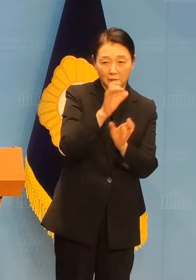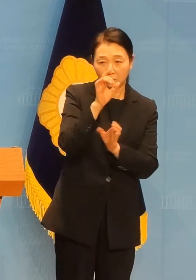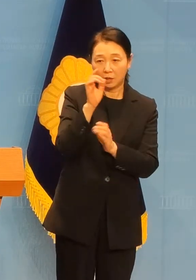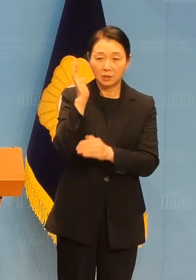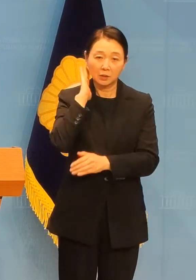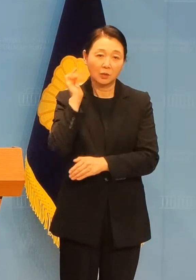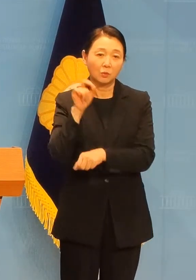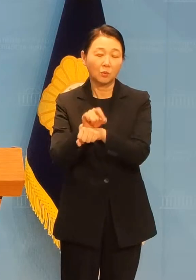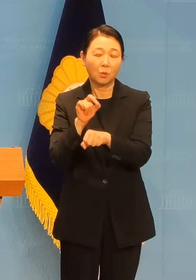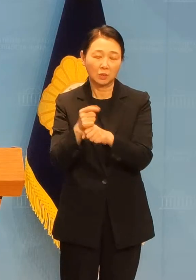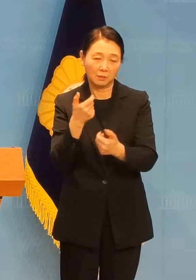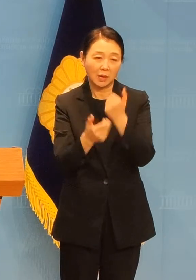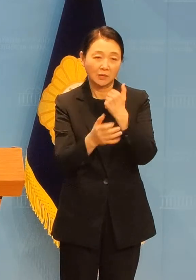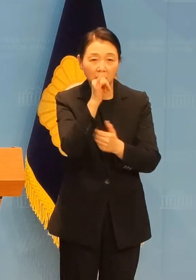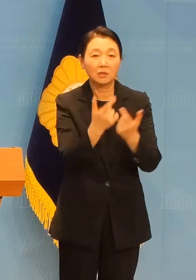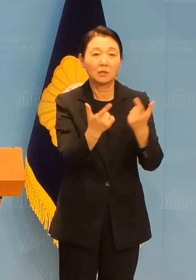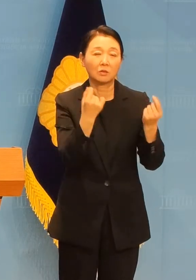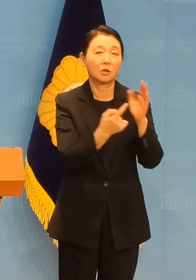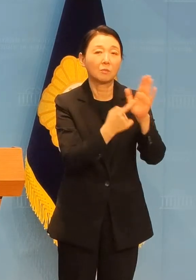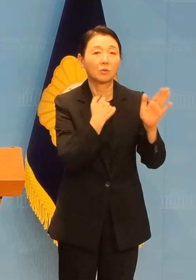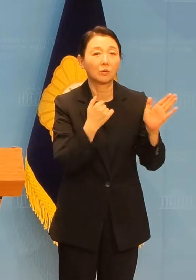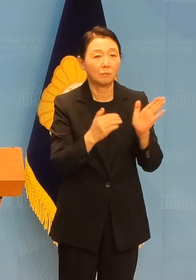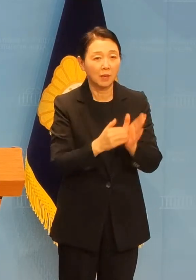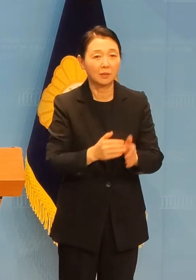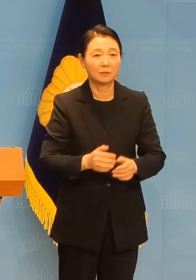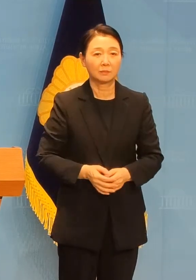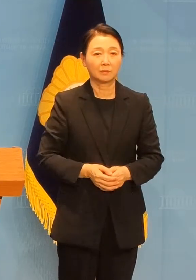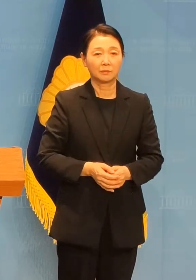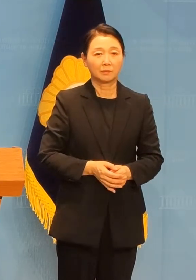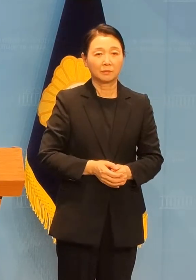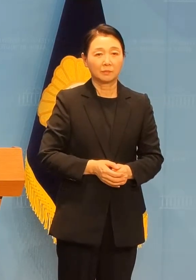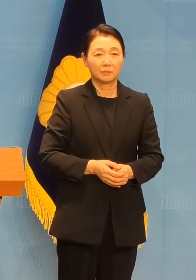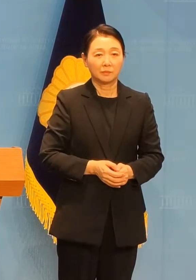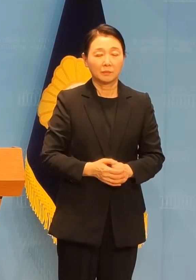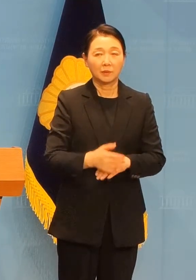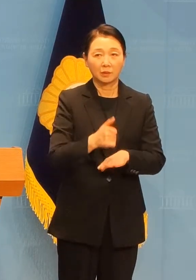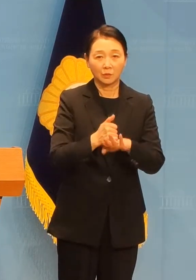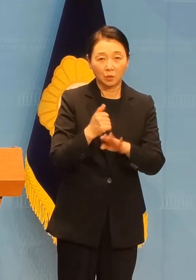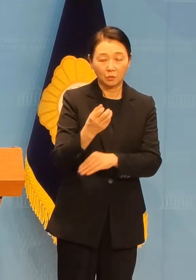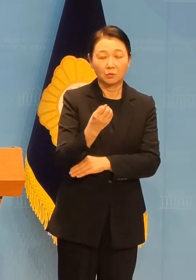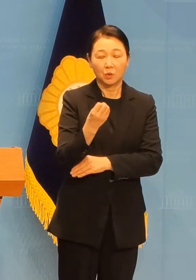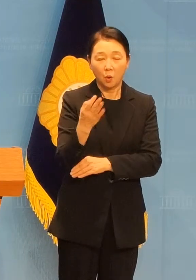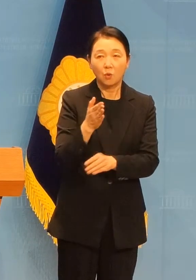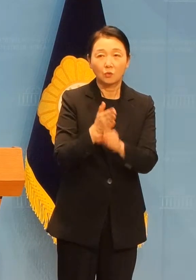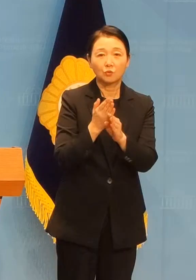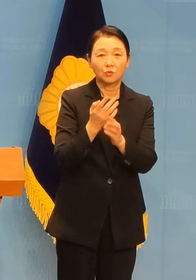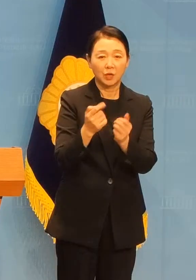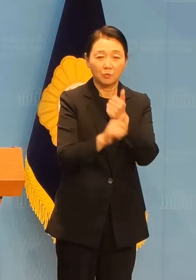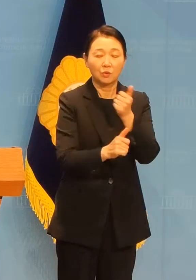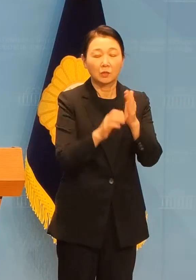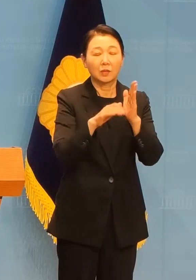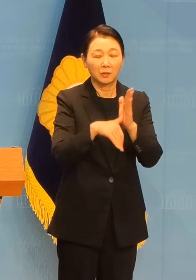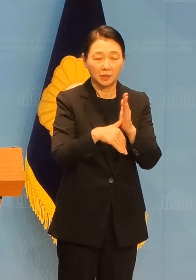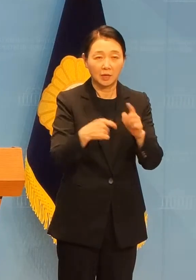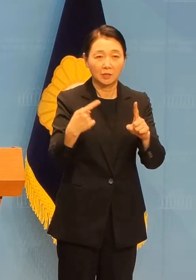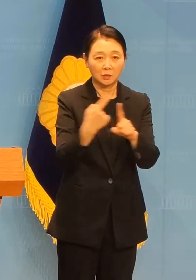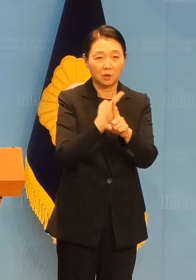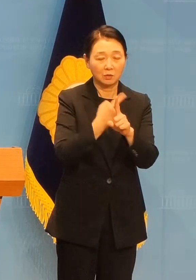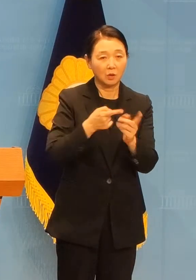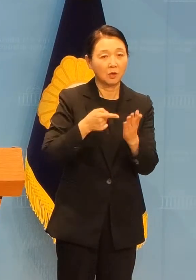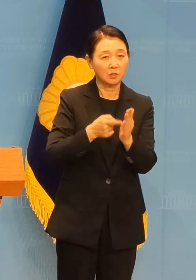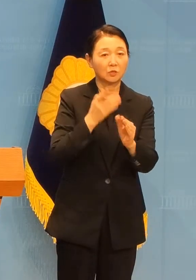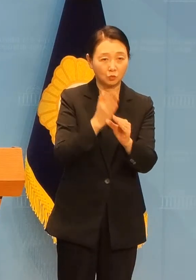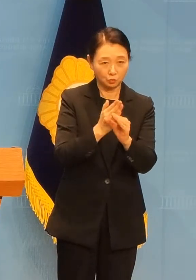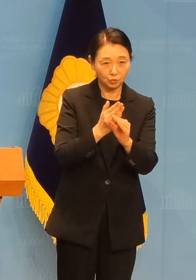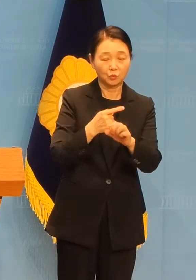간에 불협화음이 있는 것처럼 보도한 사실을 확인했습니다. 이에 대해 언론중재위원회에 정정 및 반론 보도를 요청하는